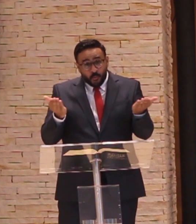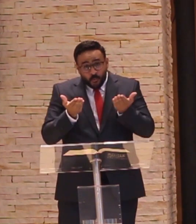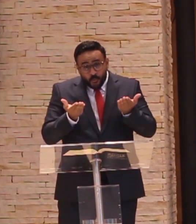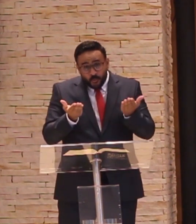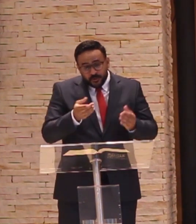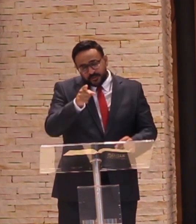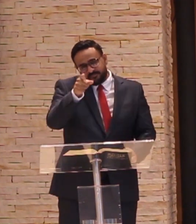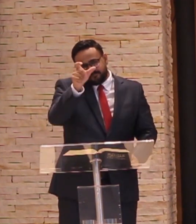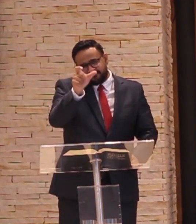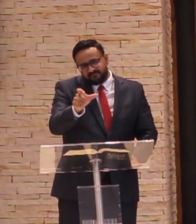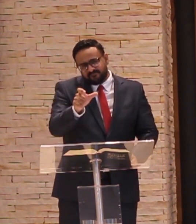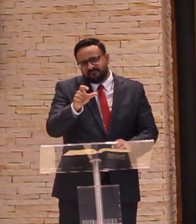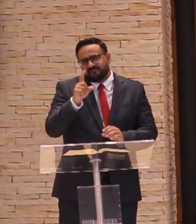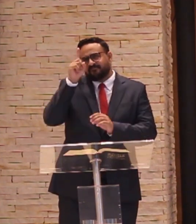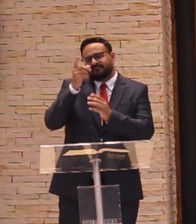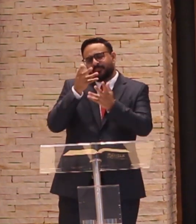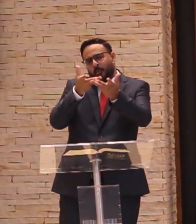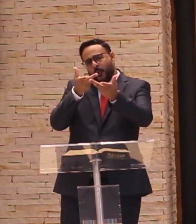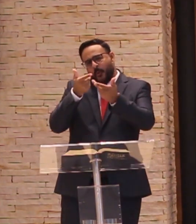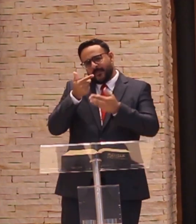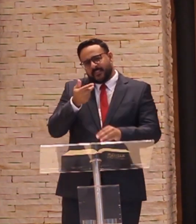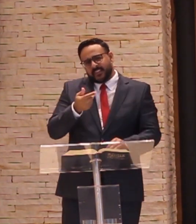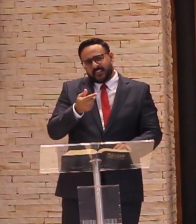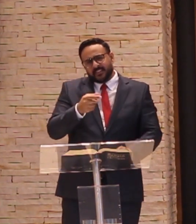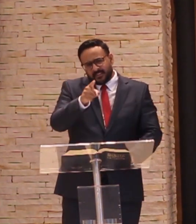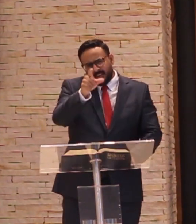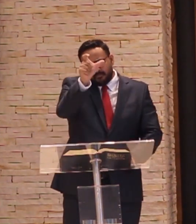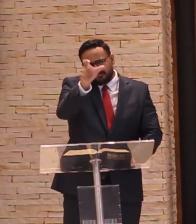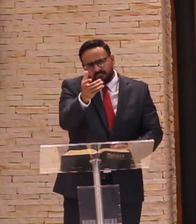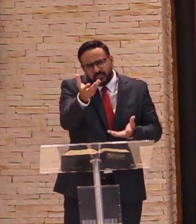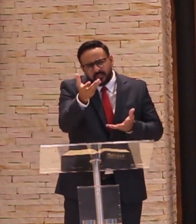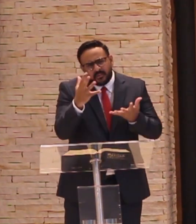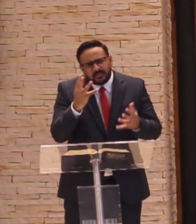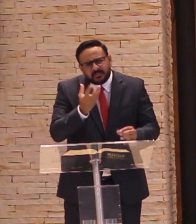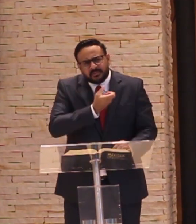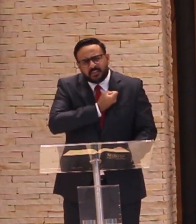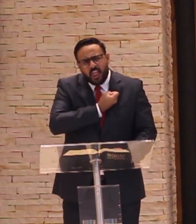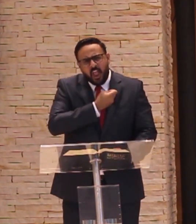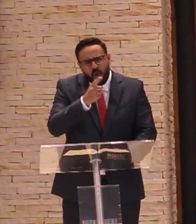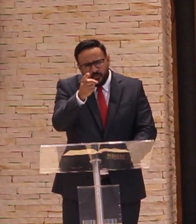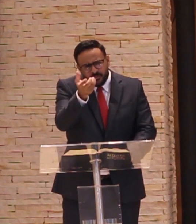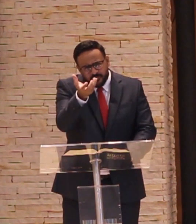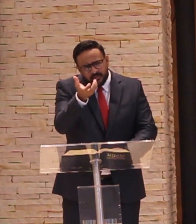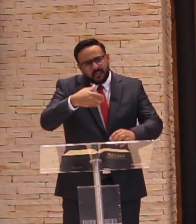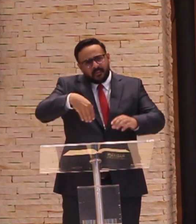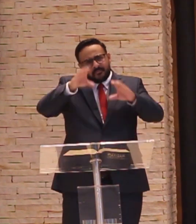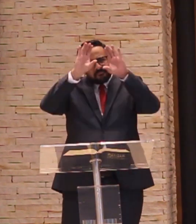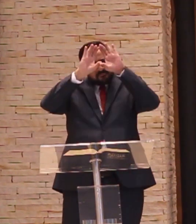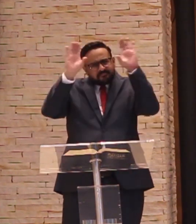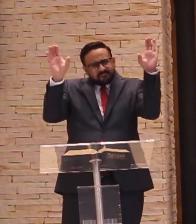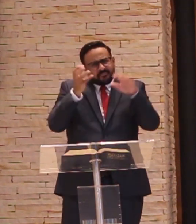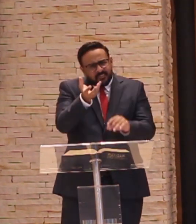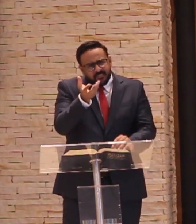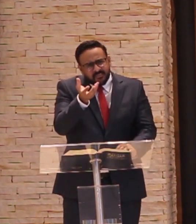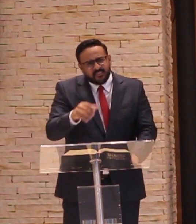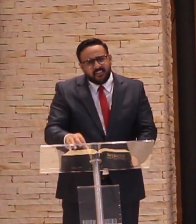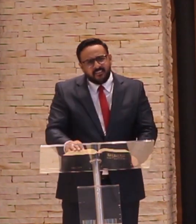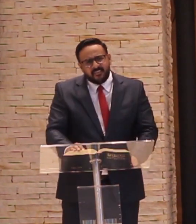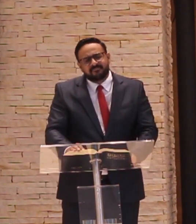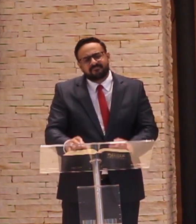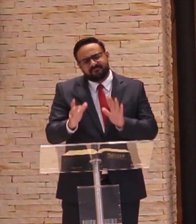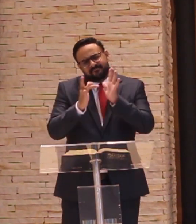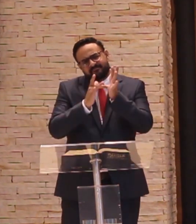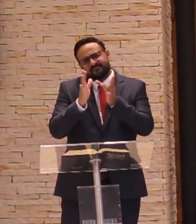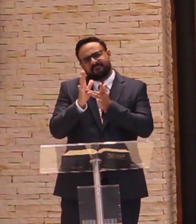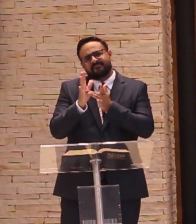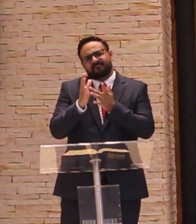eterna e seja salvo. Hoje, Jesus está convidando a você. Jesus quer salvar você. Ele quer